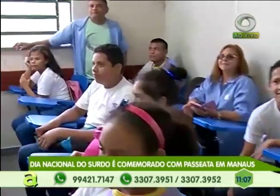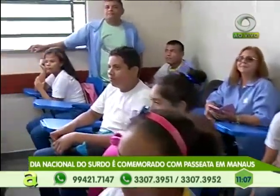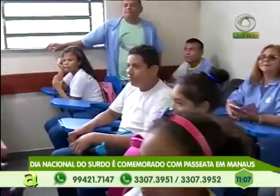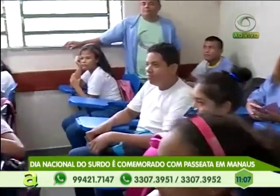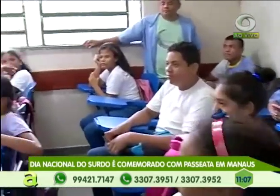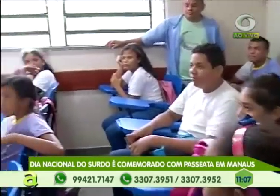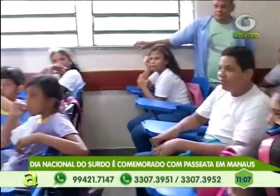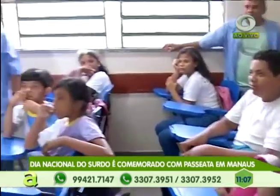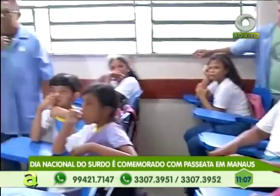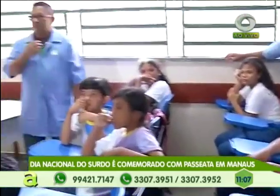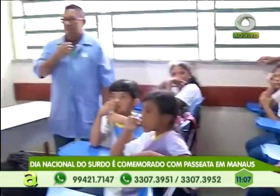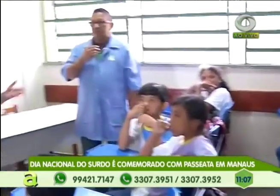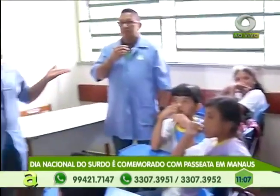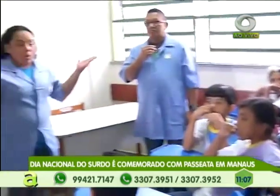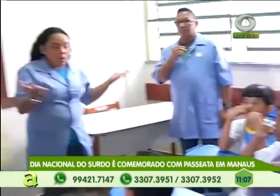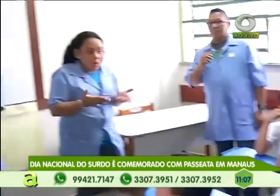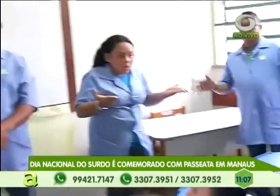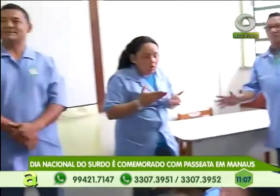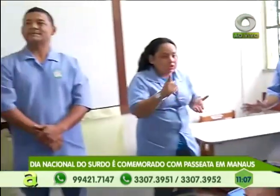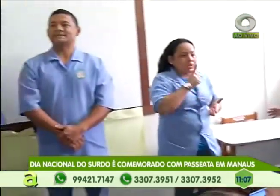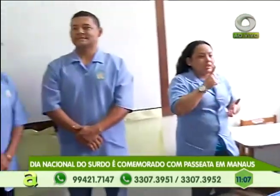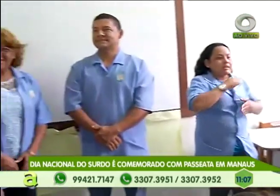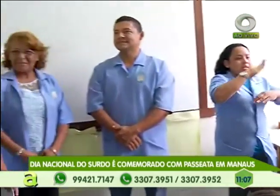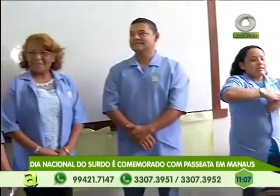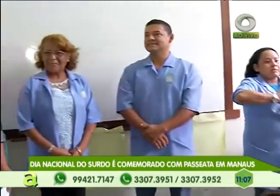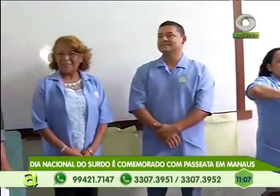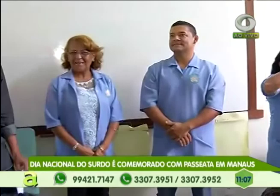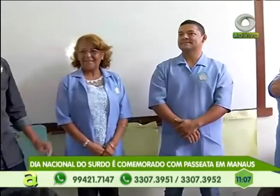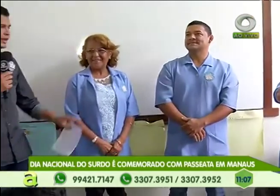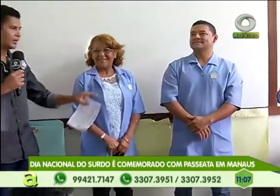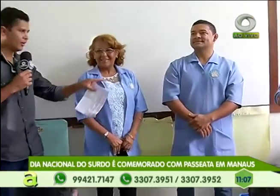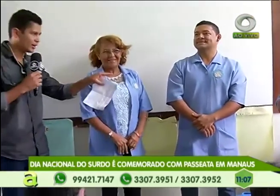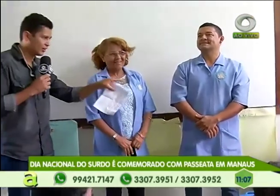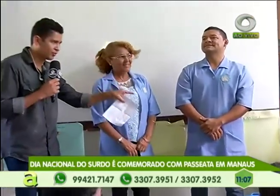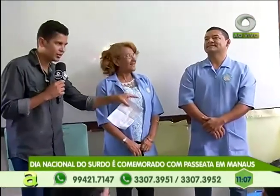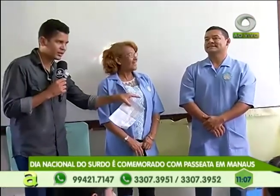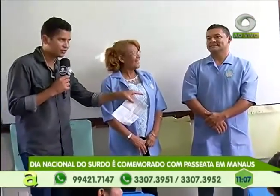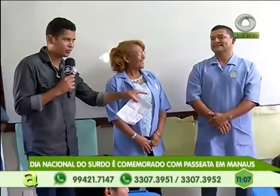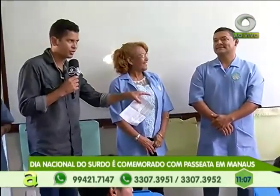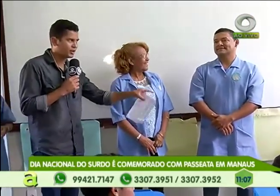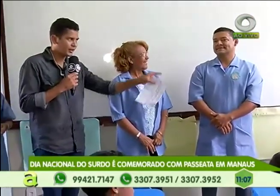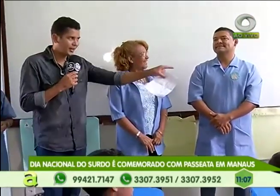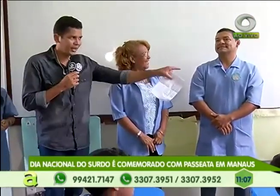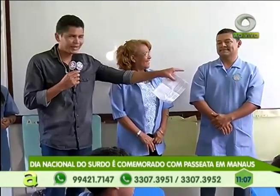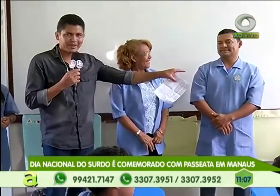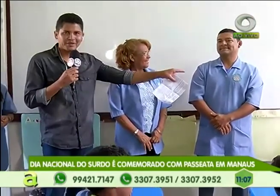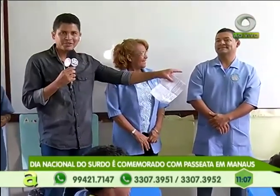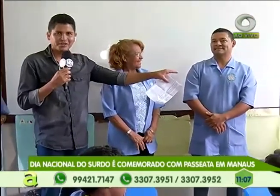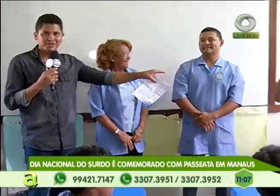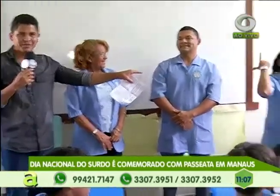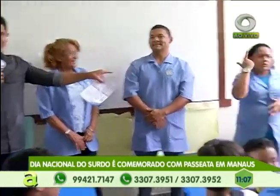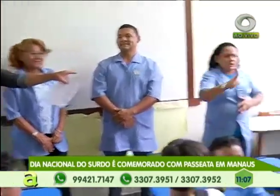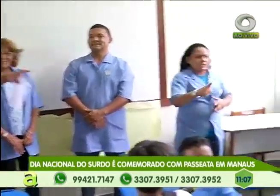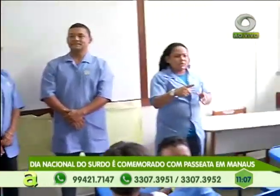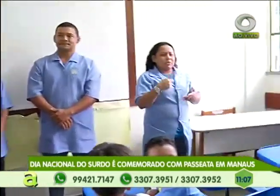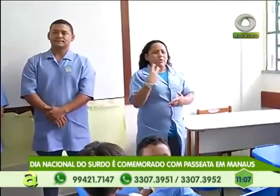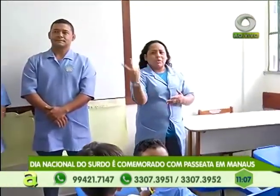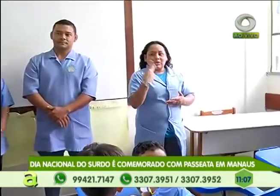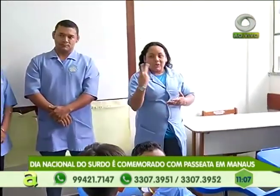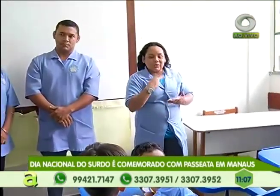que ele, hoje, teve essa melhoria, e ele já está, olha aqui, é um vencedor. Tem lá a intérprete também, que fica falando o